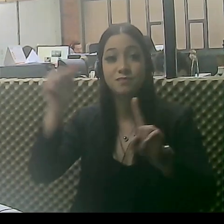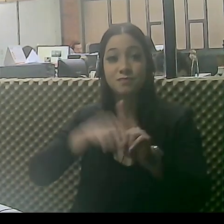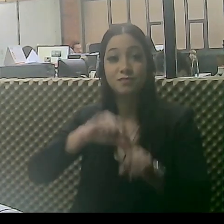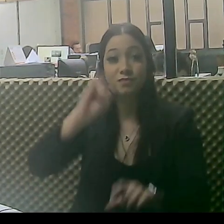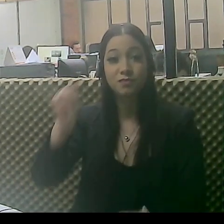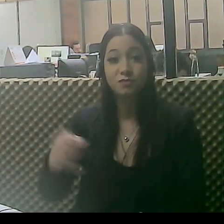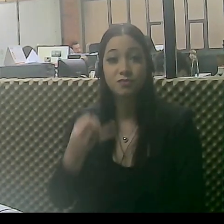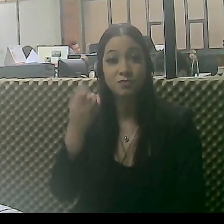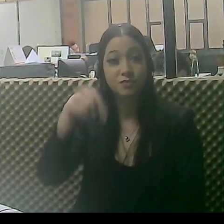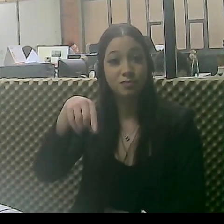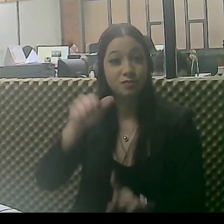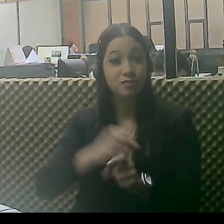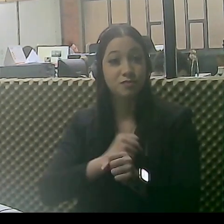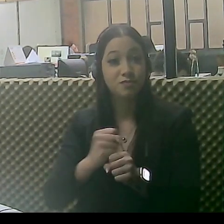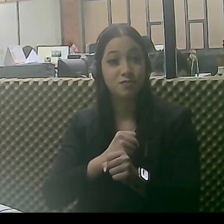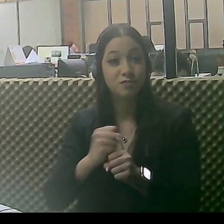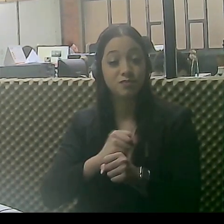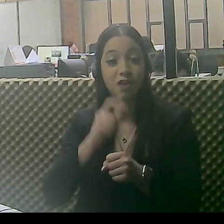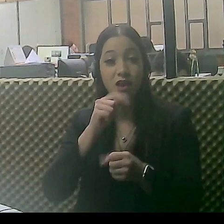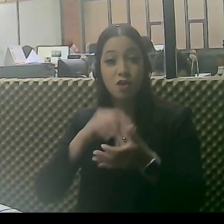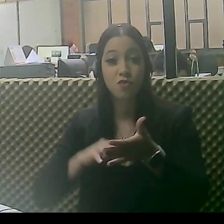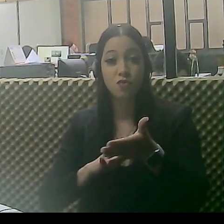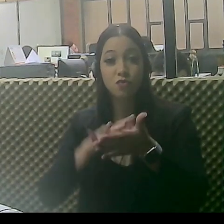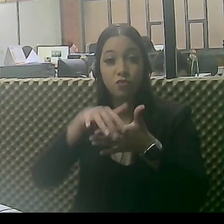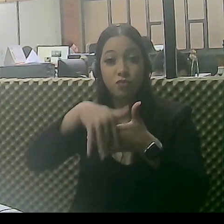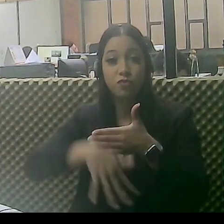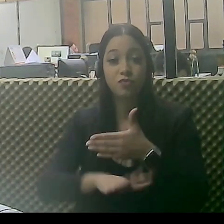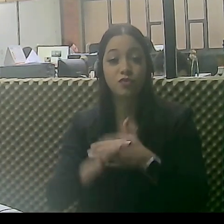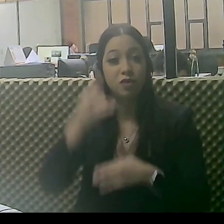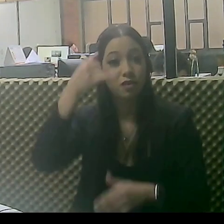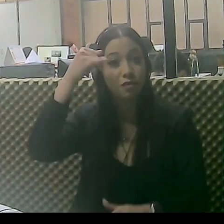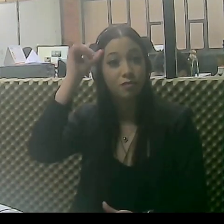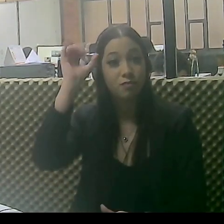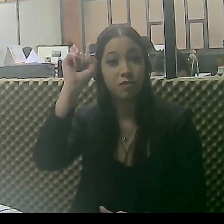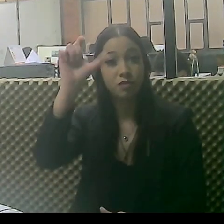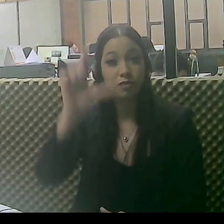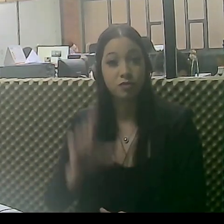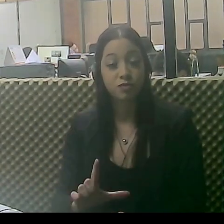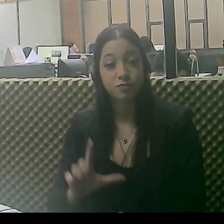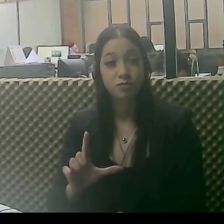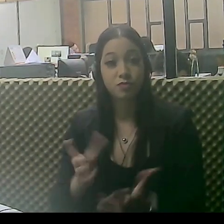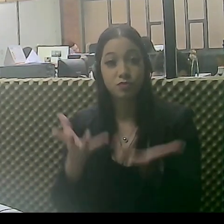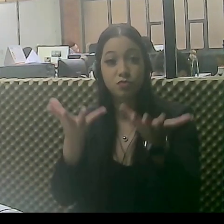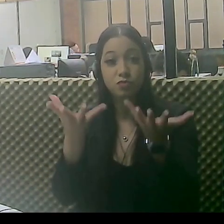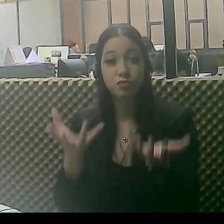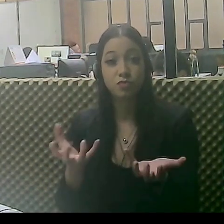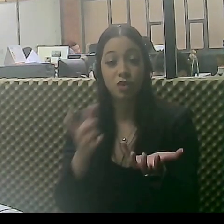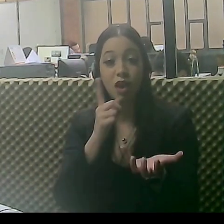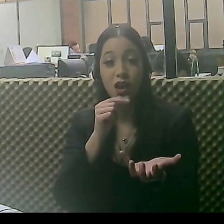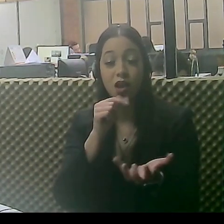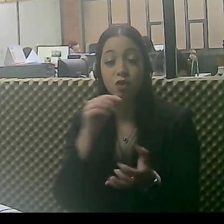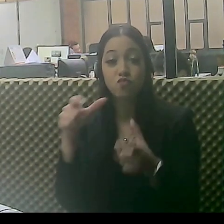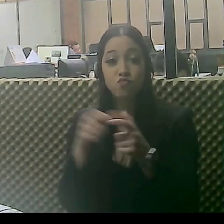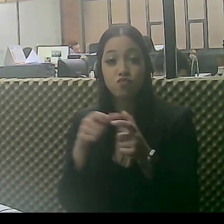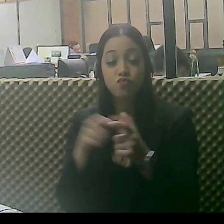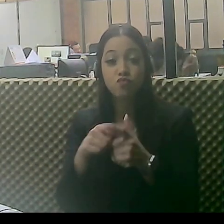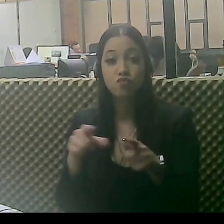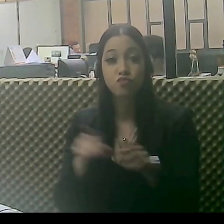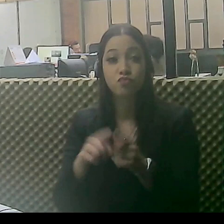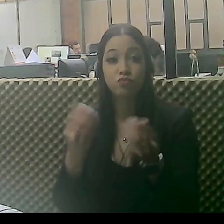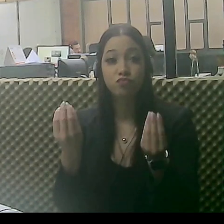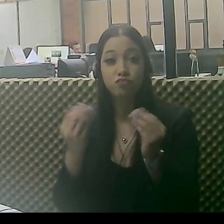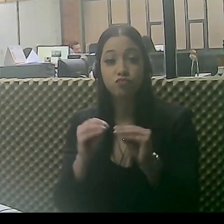deste ano, a construção da represa do Camaro, na zona sul da cidade, prevê obras de drenagem no córrego Lagoinha, com implantação